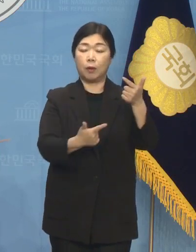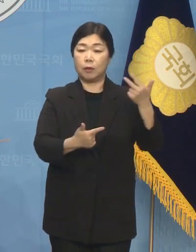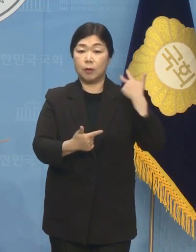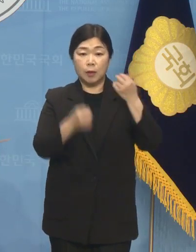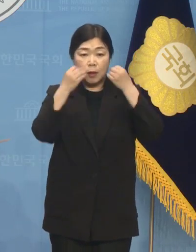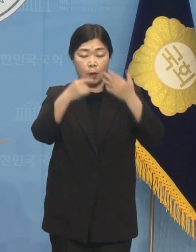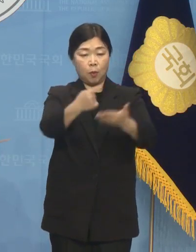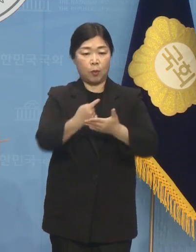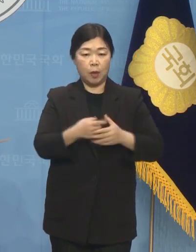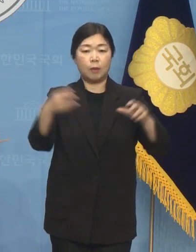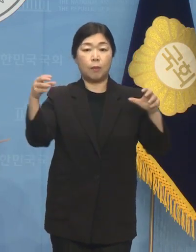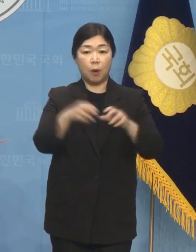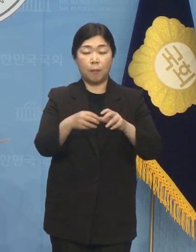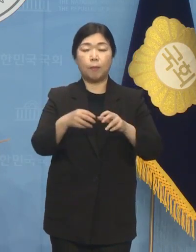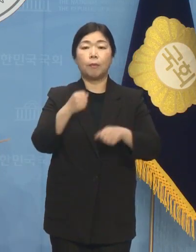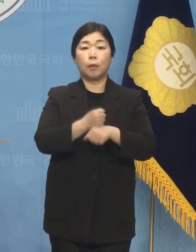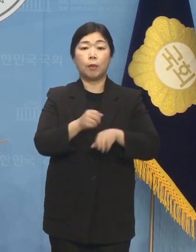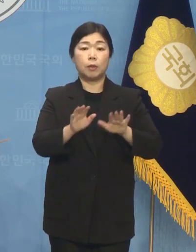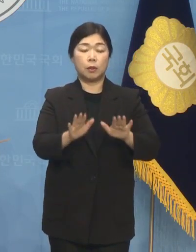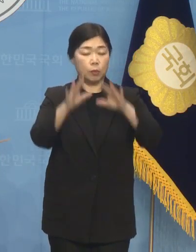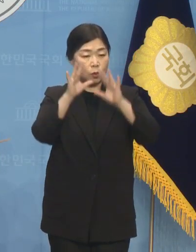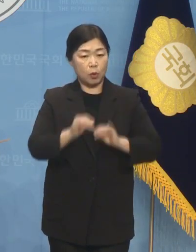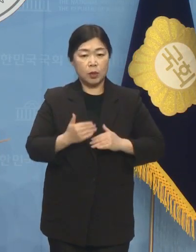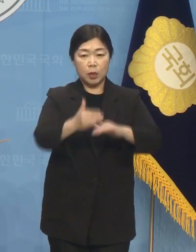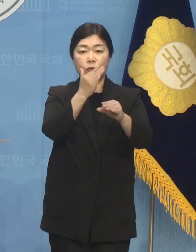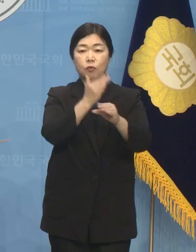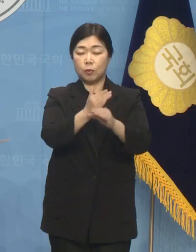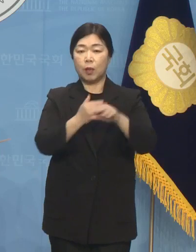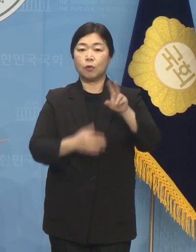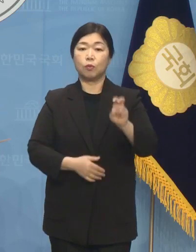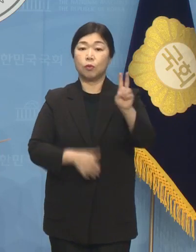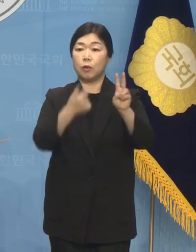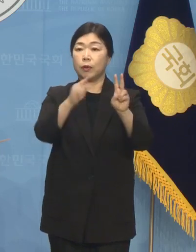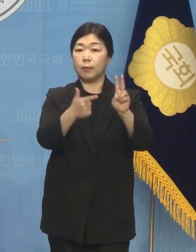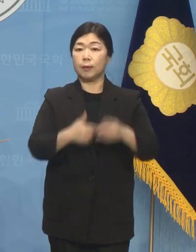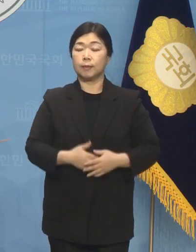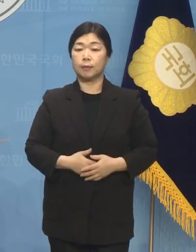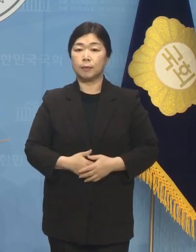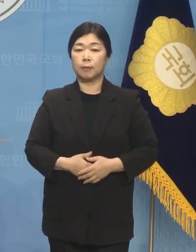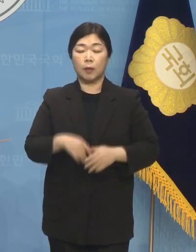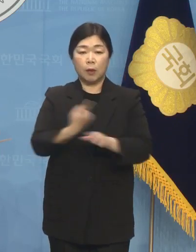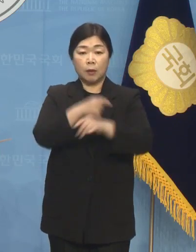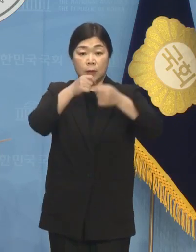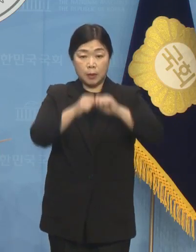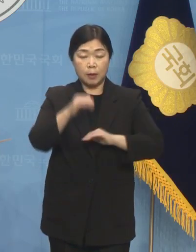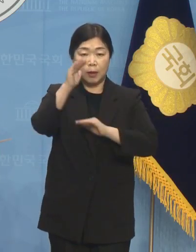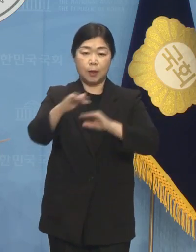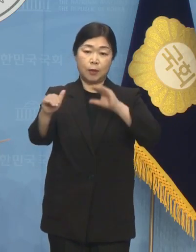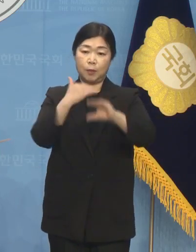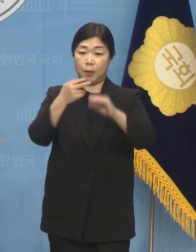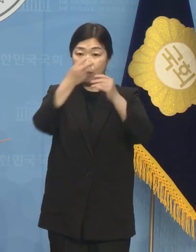새로 공개된 청원을 포함해서 현재 동의 진행 중인 청원은 총 22건입니다. 기타 상세한 사항은